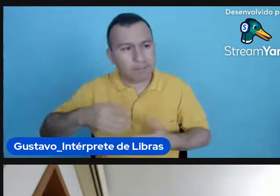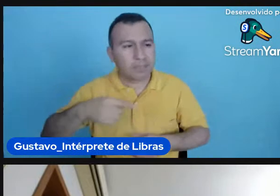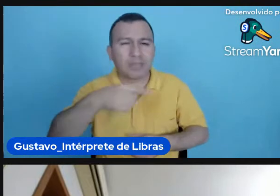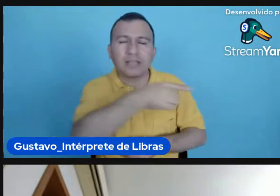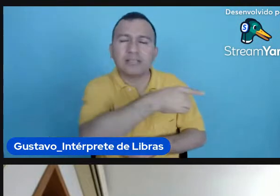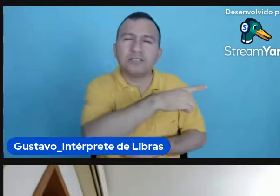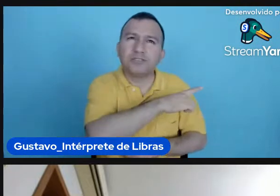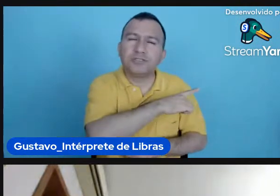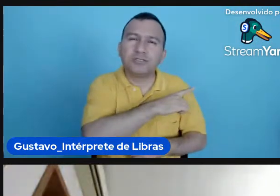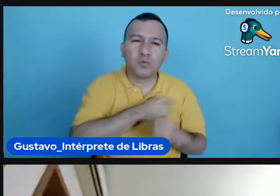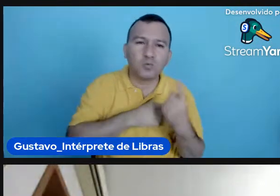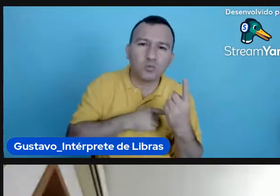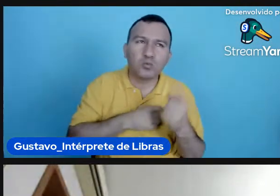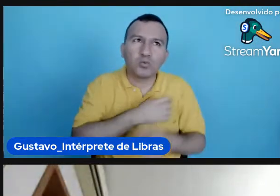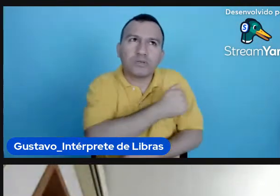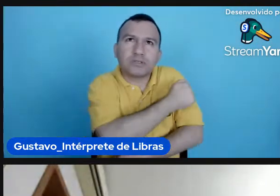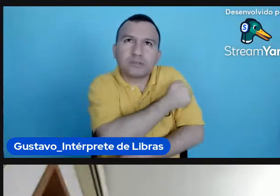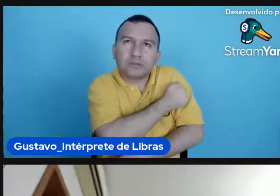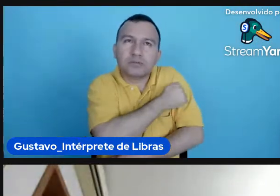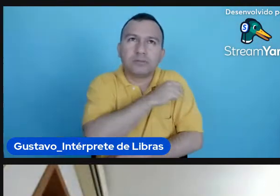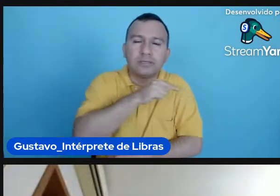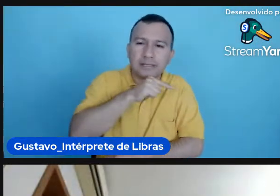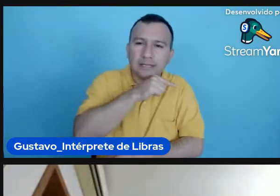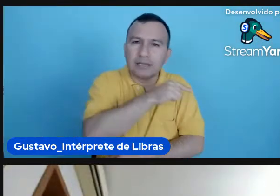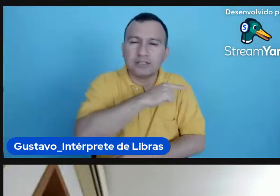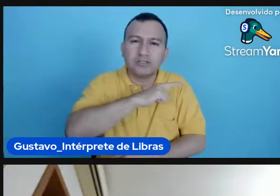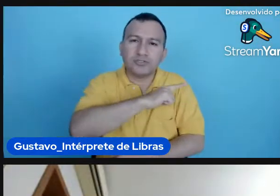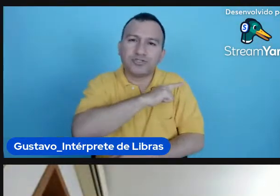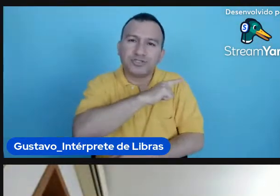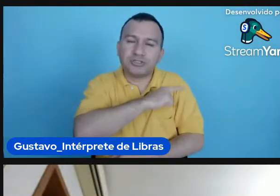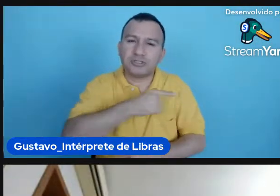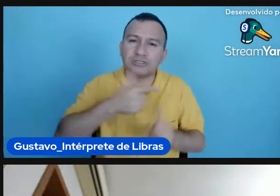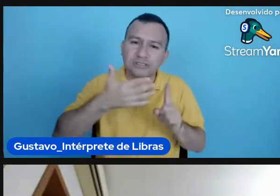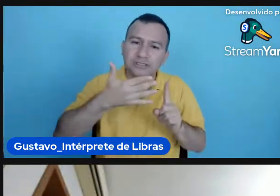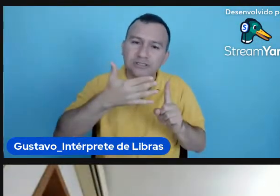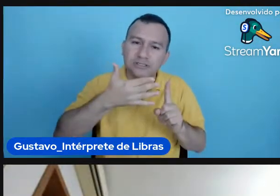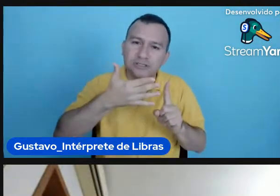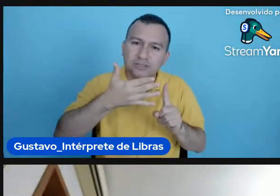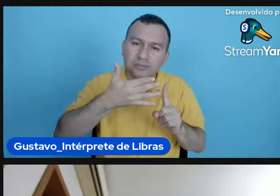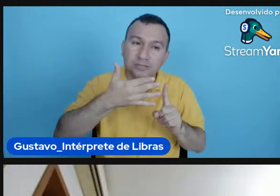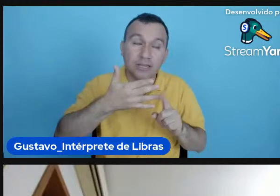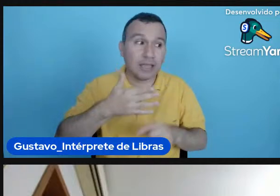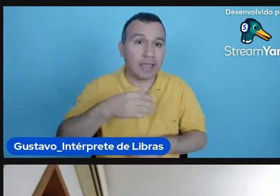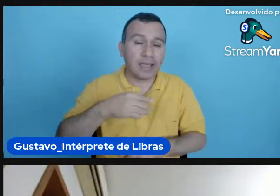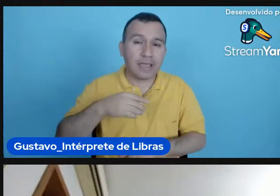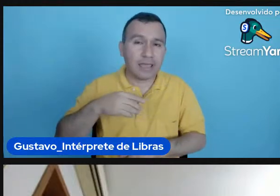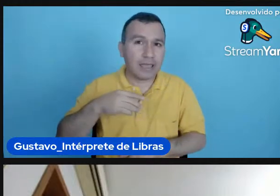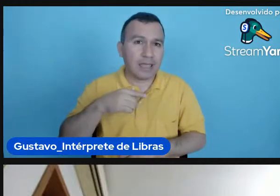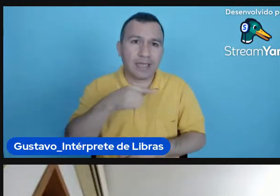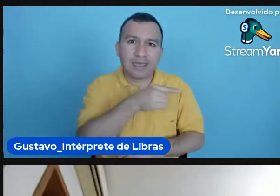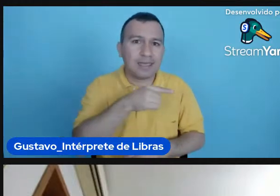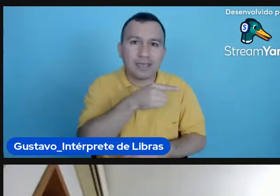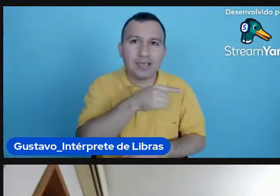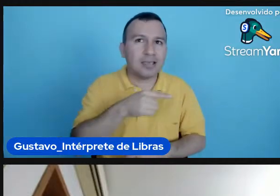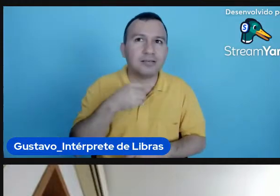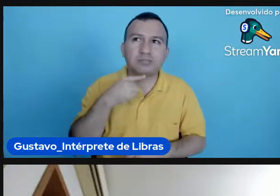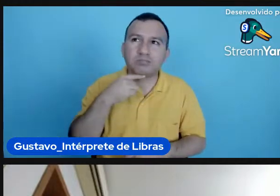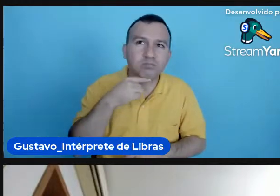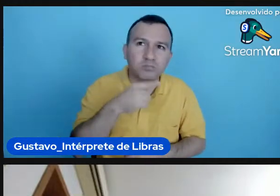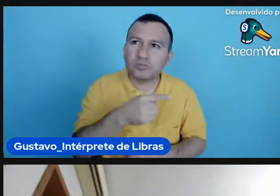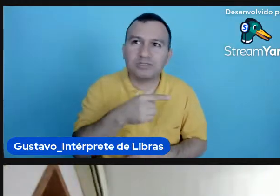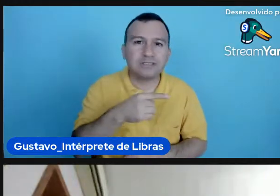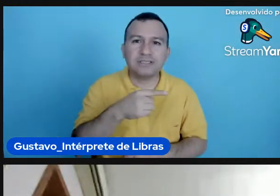qual, ele não dava conta de participar das rodas, né, que ela fazia, ele não dava conta de participar do começo ao fim